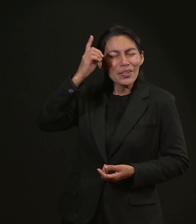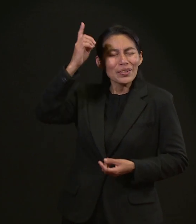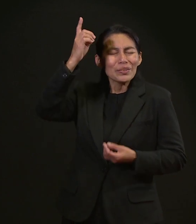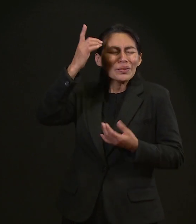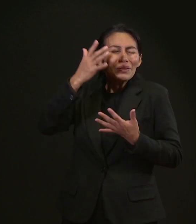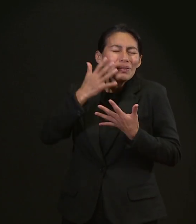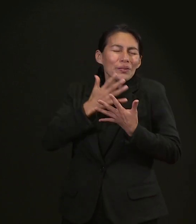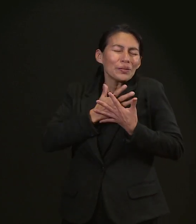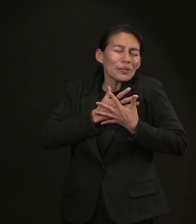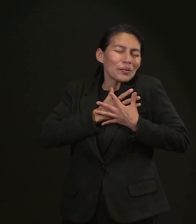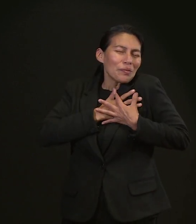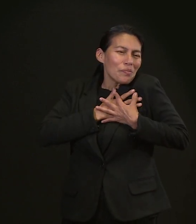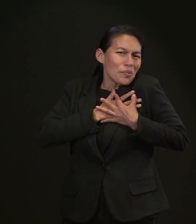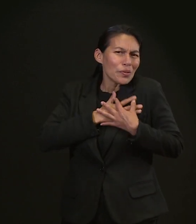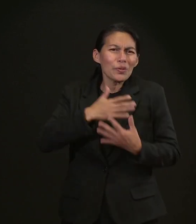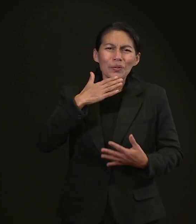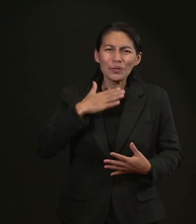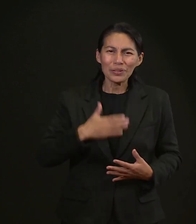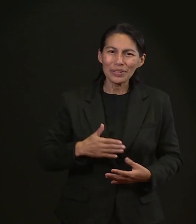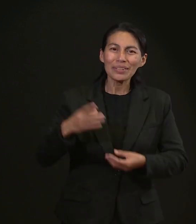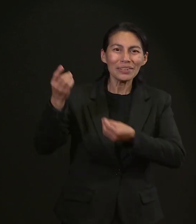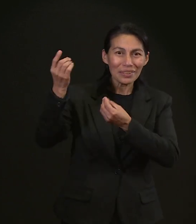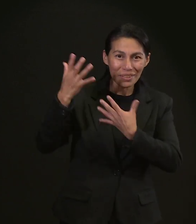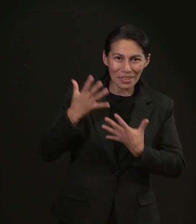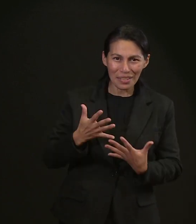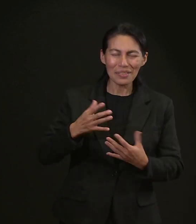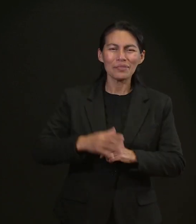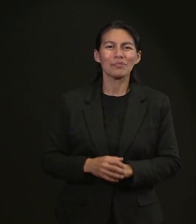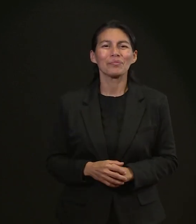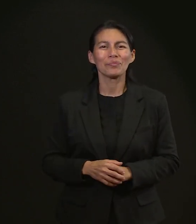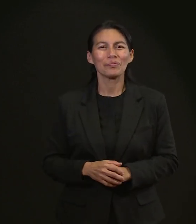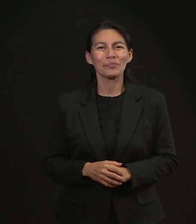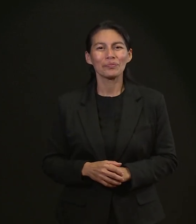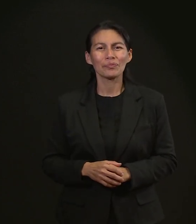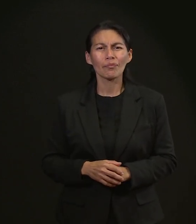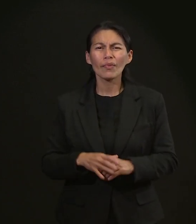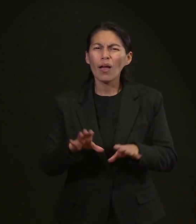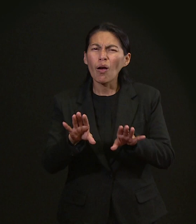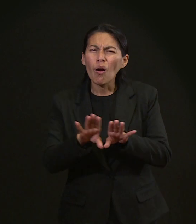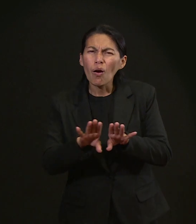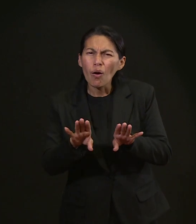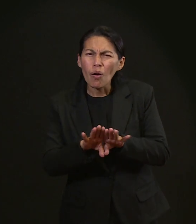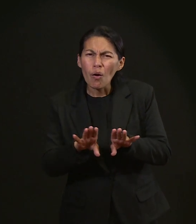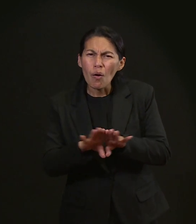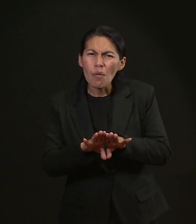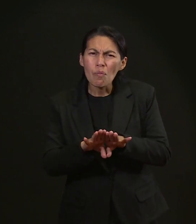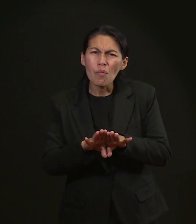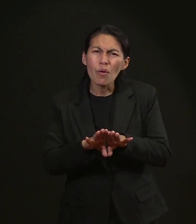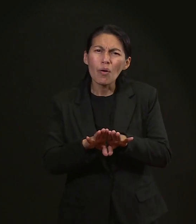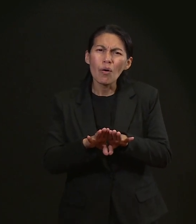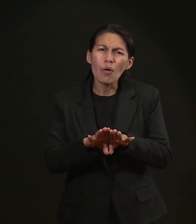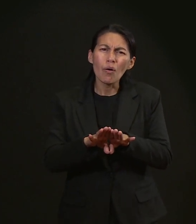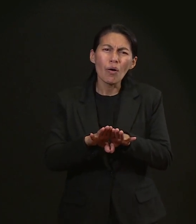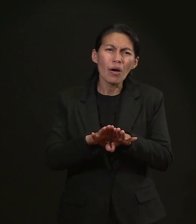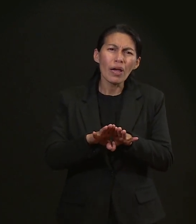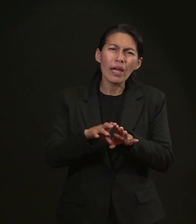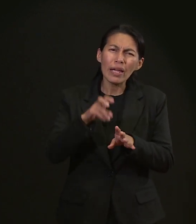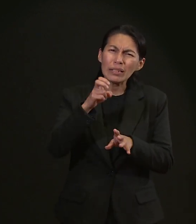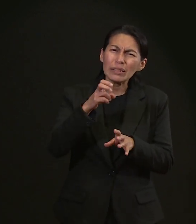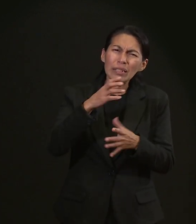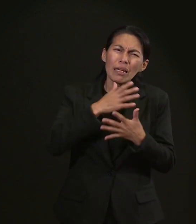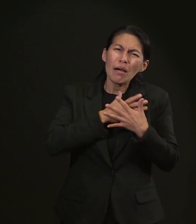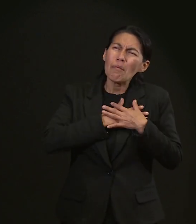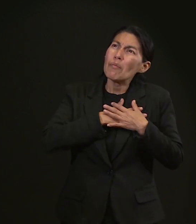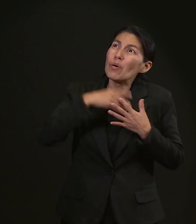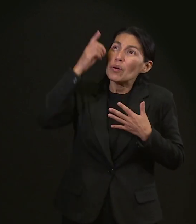fuente de la verdad de amor de justicia pero como podemos reflejar al mundo a los que